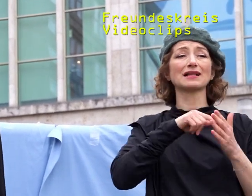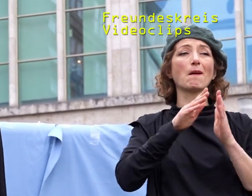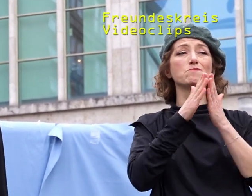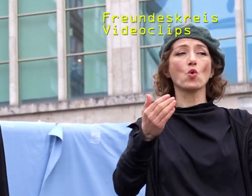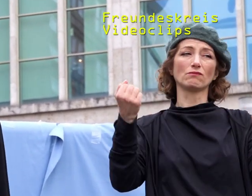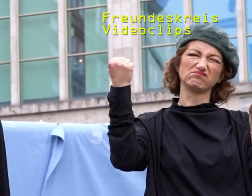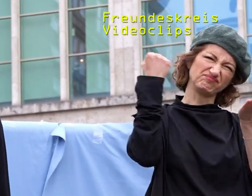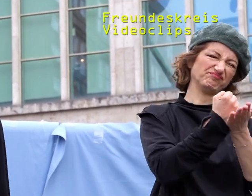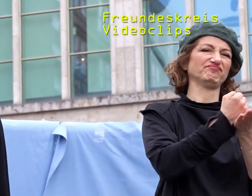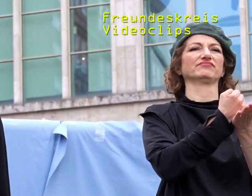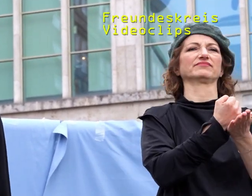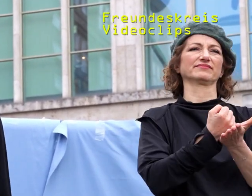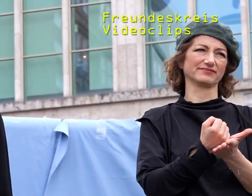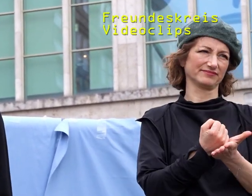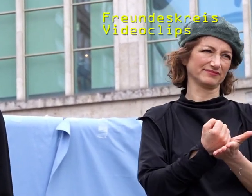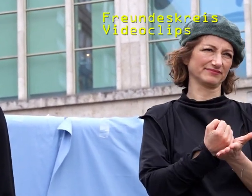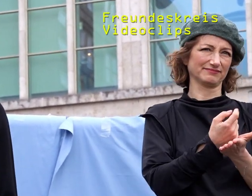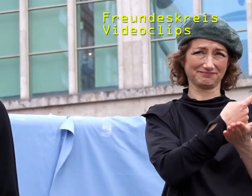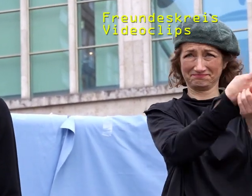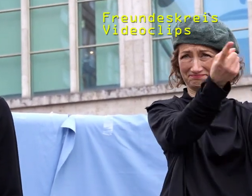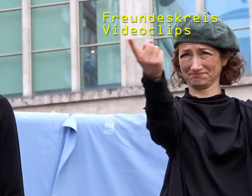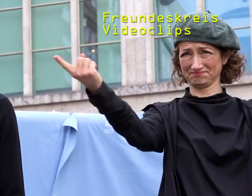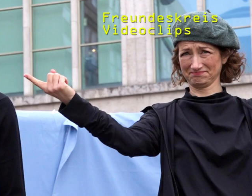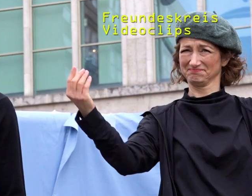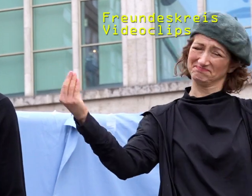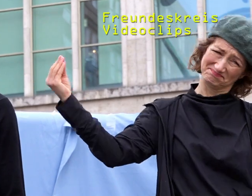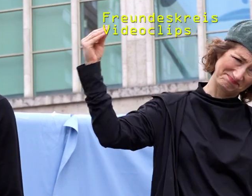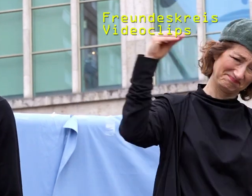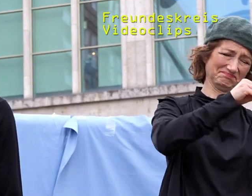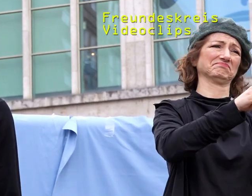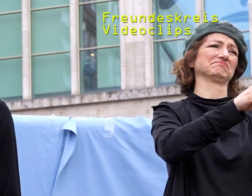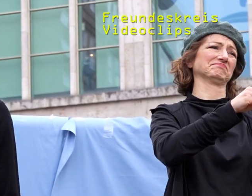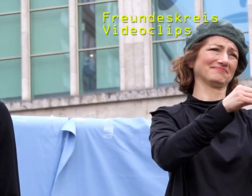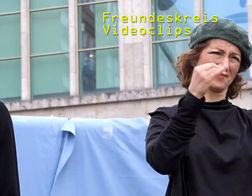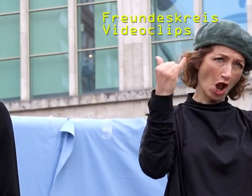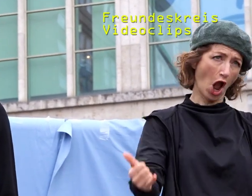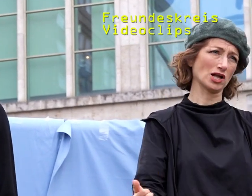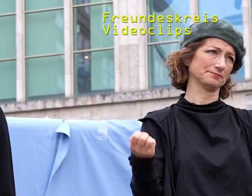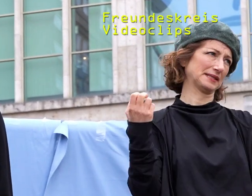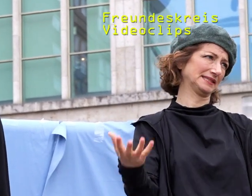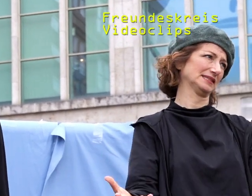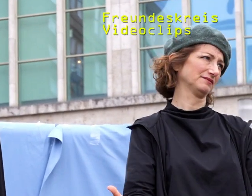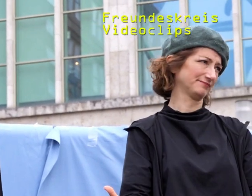Wir haben heute Geschichte geschrieben. Wir haben heute Geschichte geschrieben.